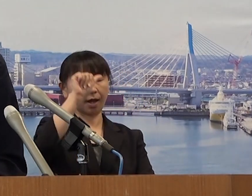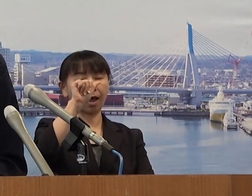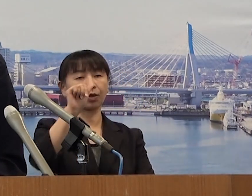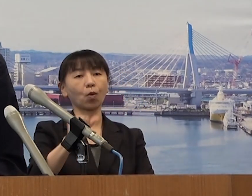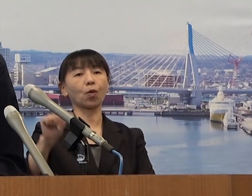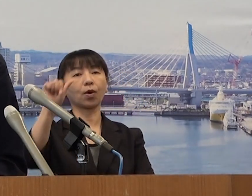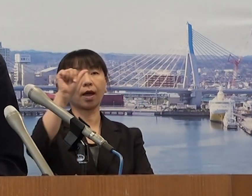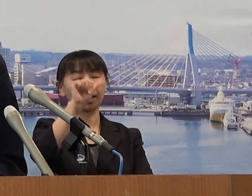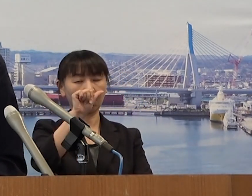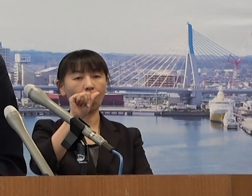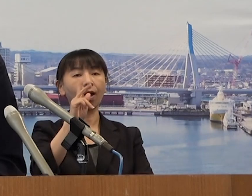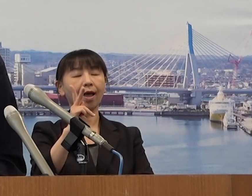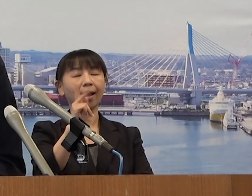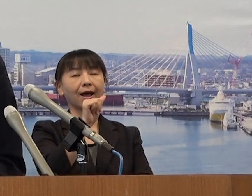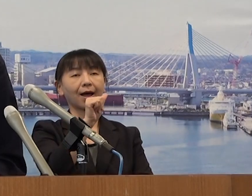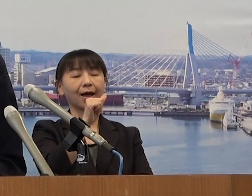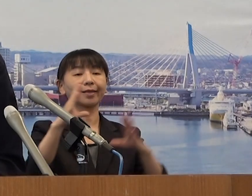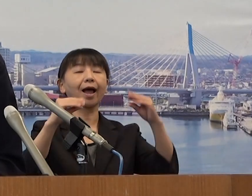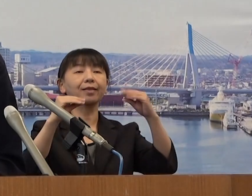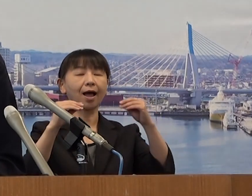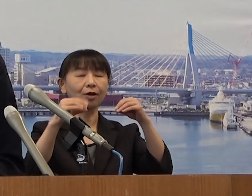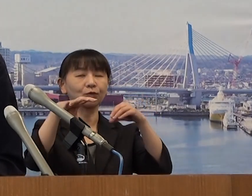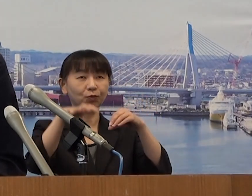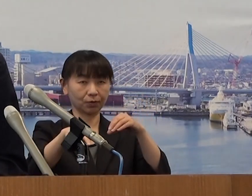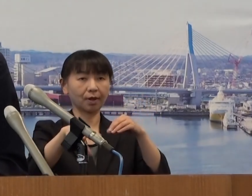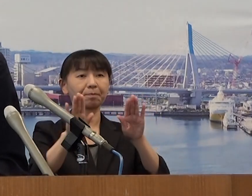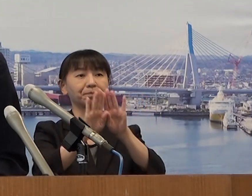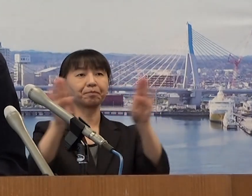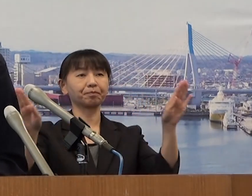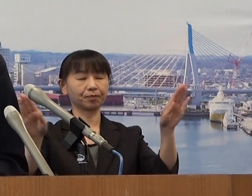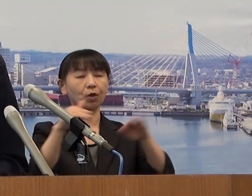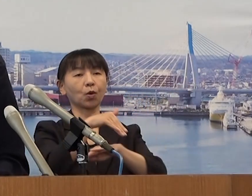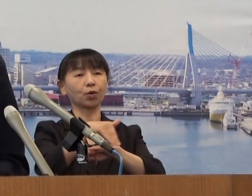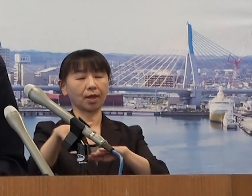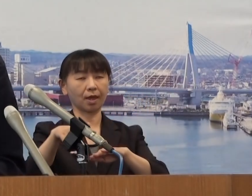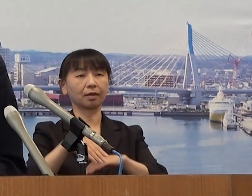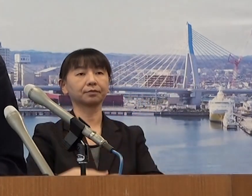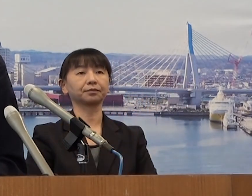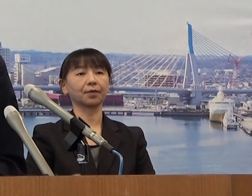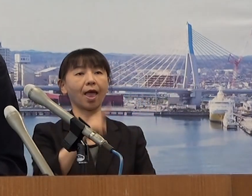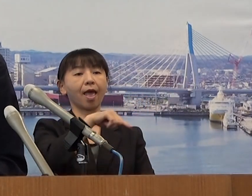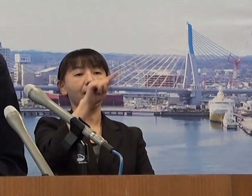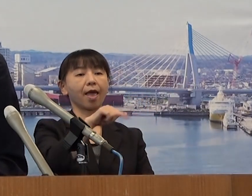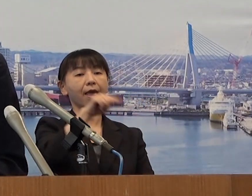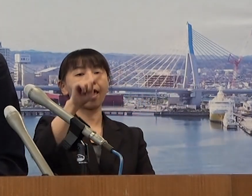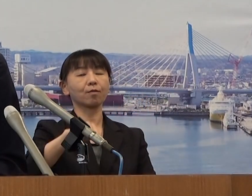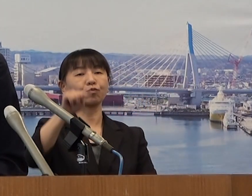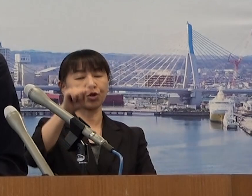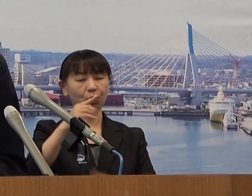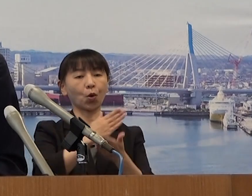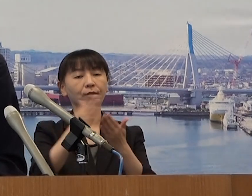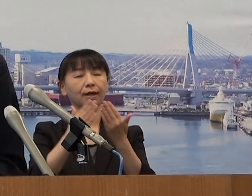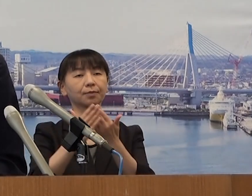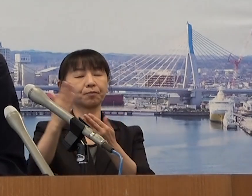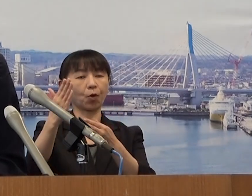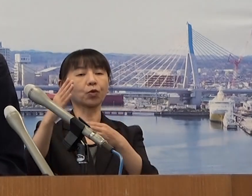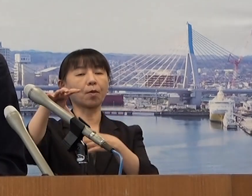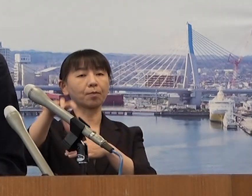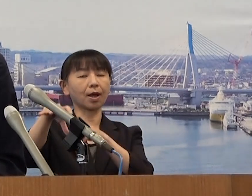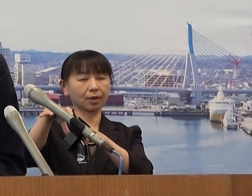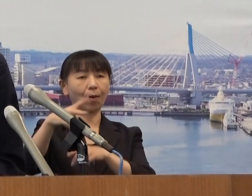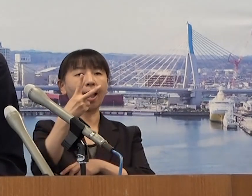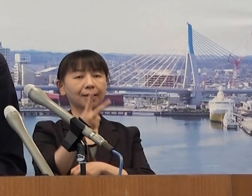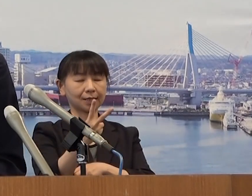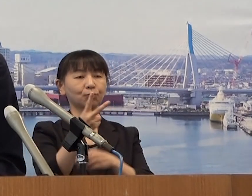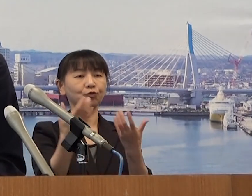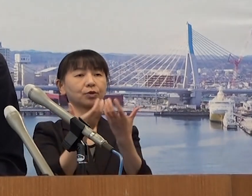ダールで開催する予定にしております。 AV 多機能ホールにおいては2部構成により行う